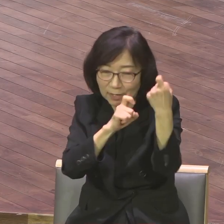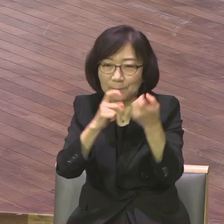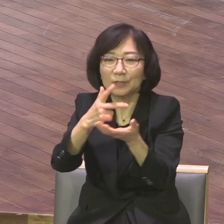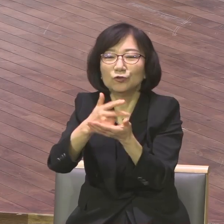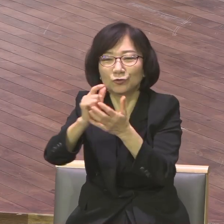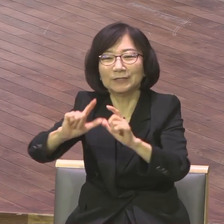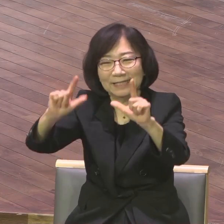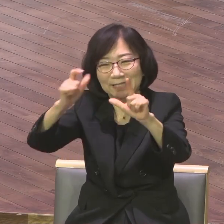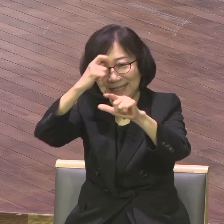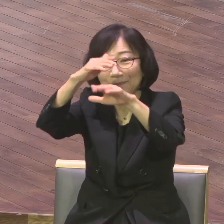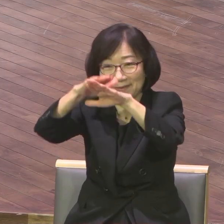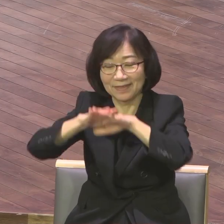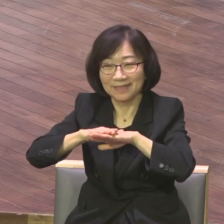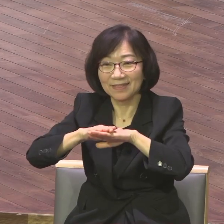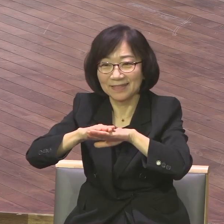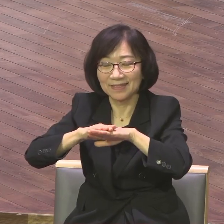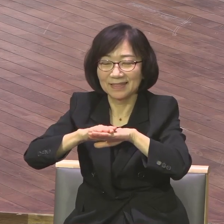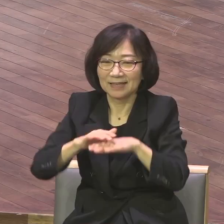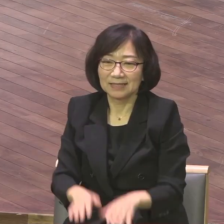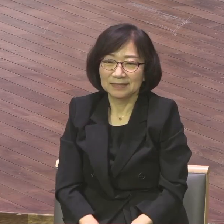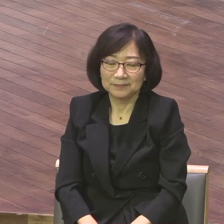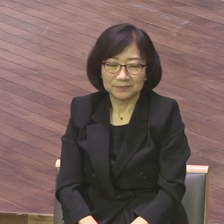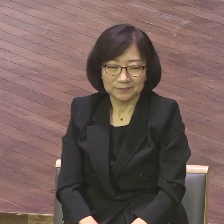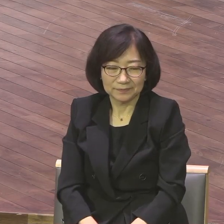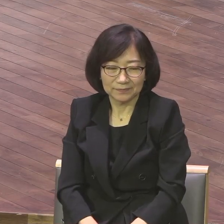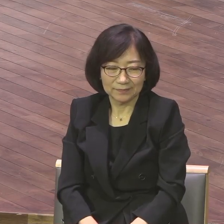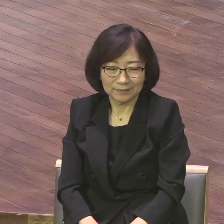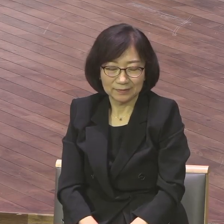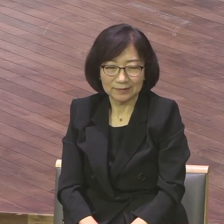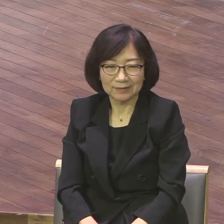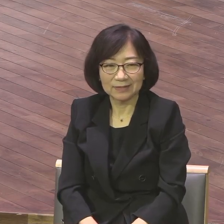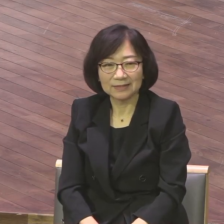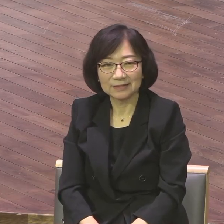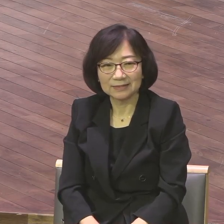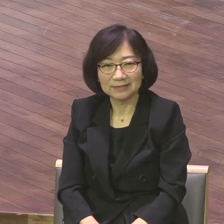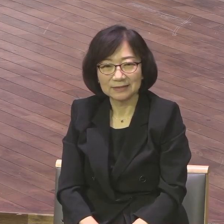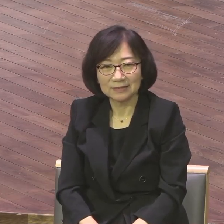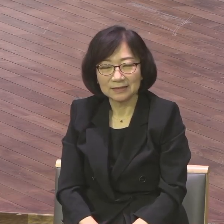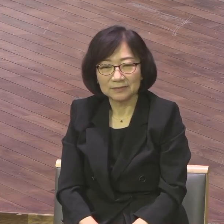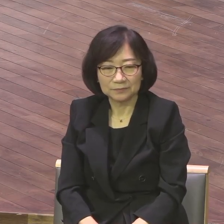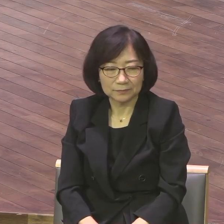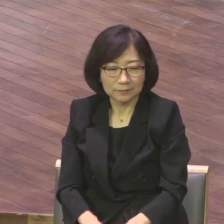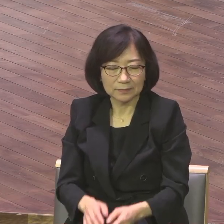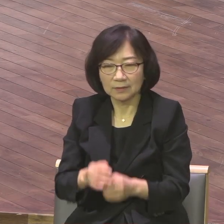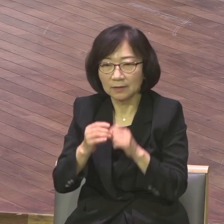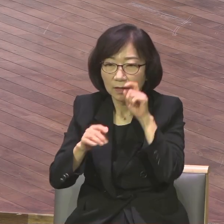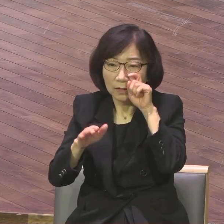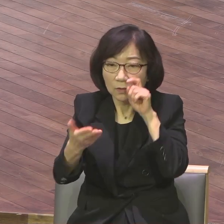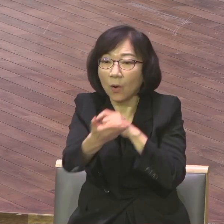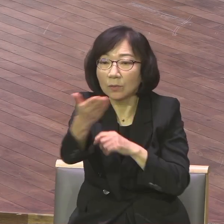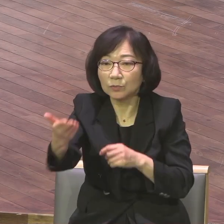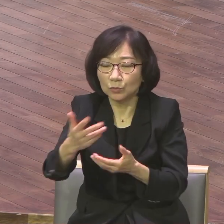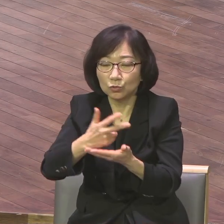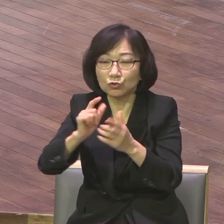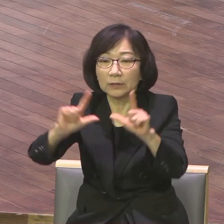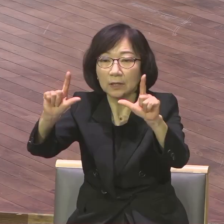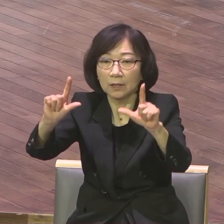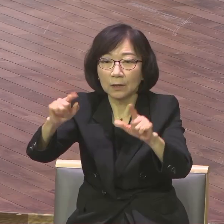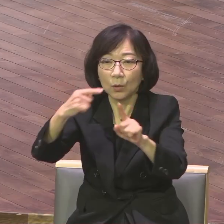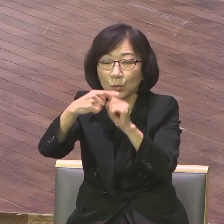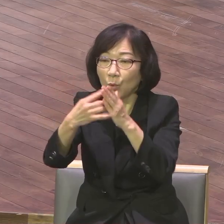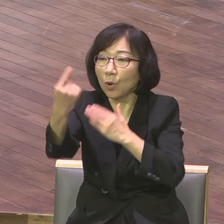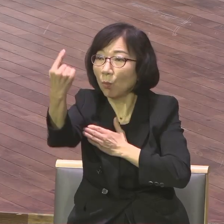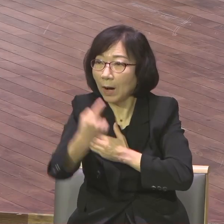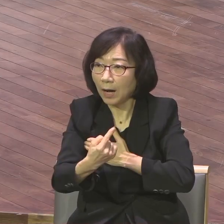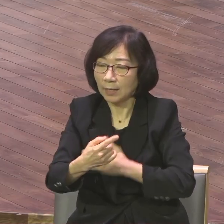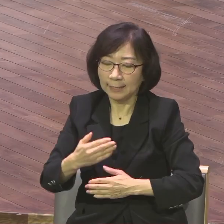주일날 부활하시기 때문에 부활을 믿기 때문에. 그렇지, 교회 나와서 주일날 예배 드린다 이 말은 나는 부활을 믿습니다는 고백이 들어있는 거예요.